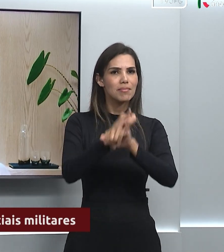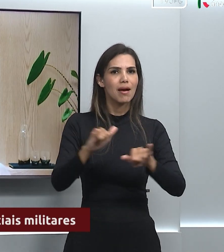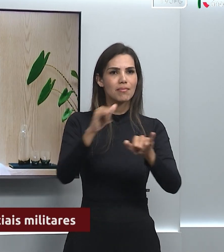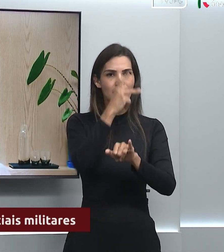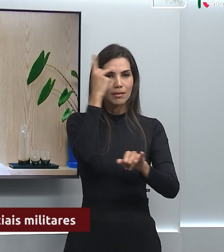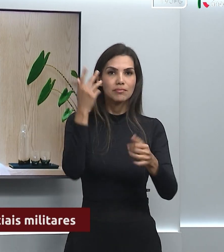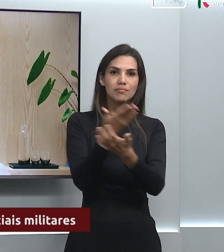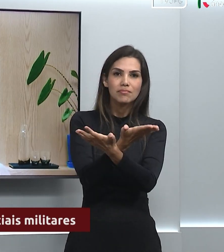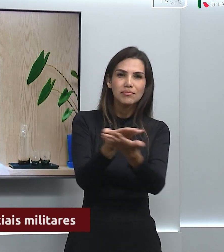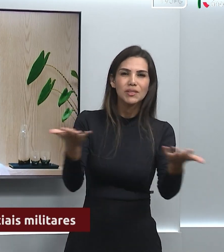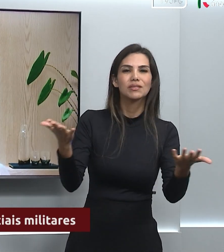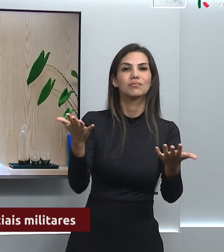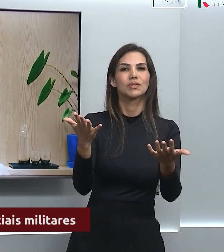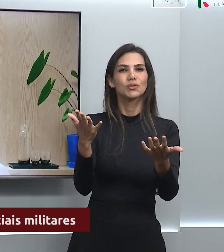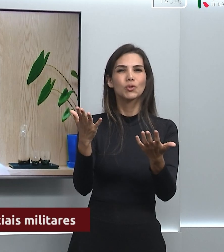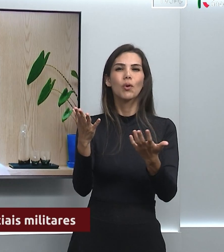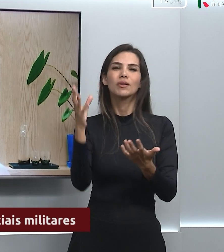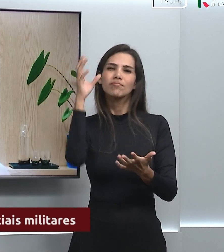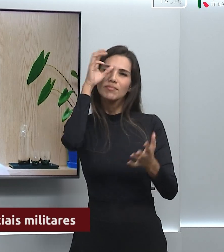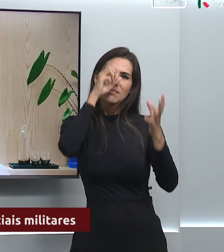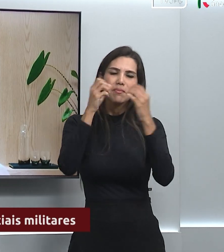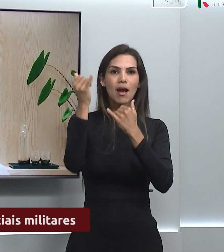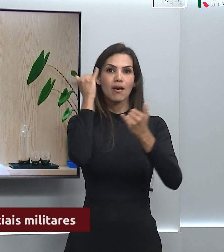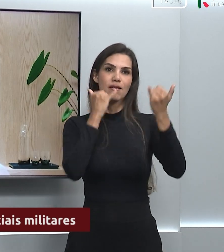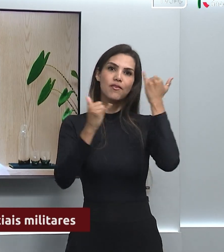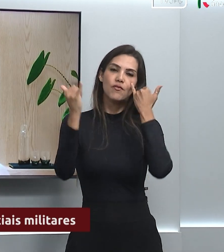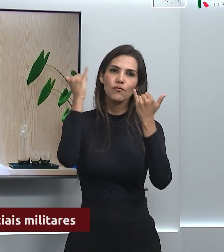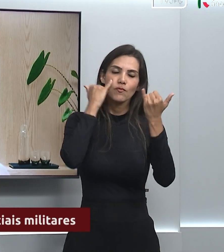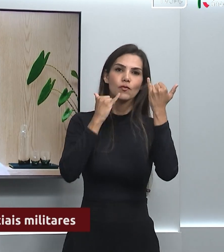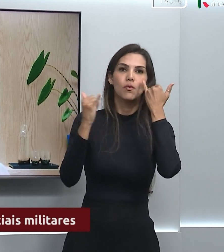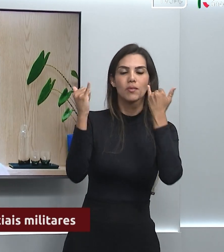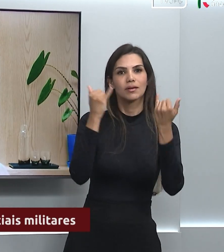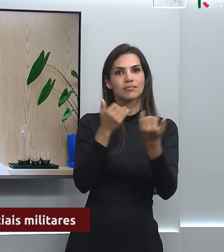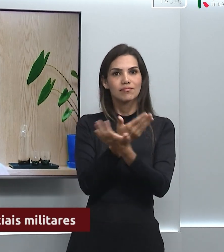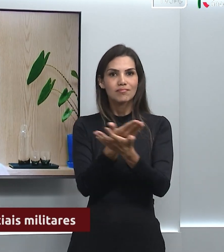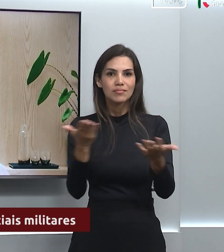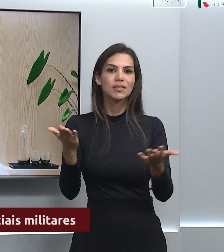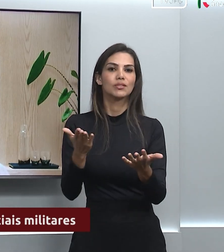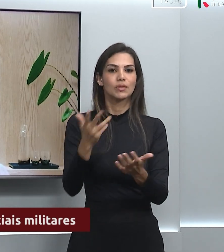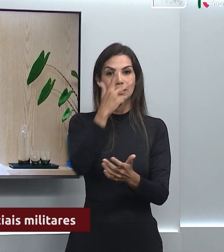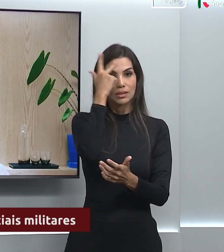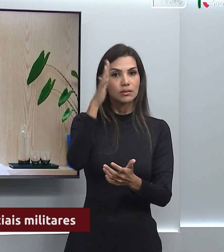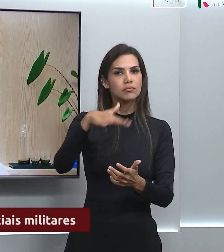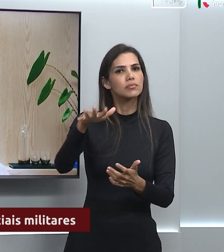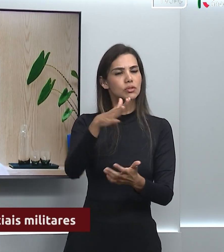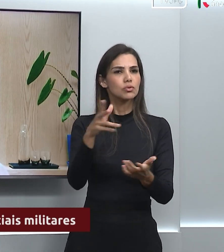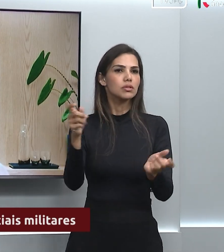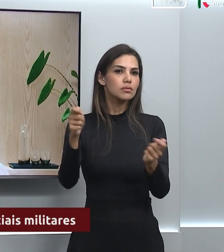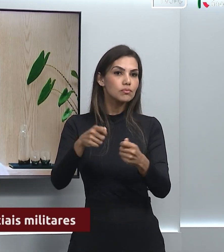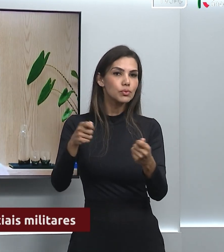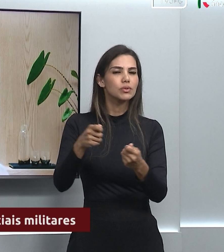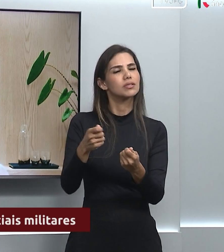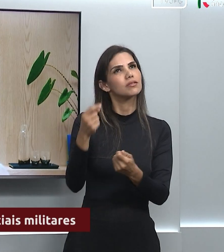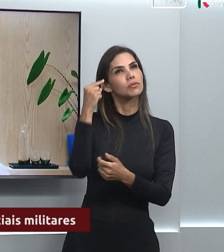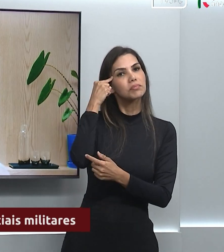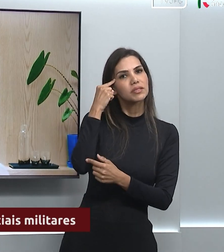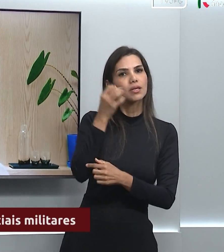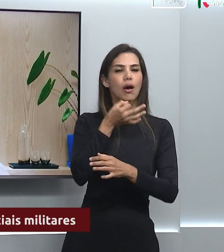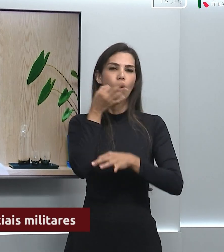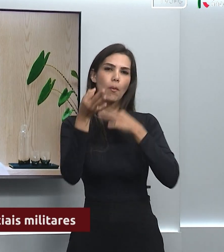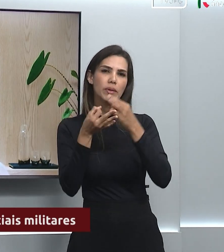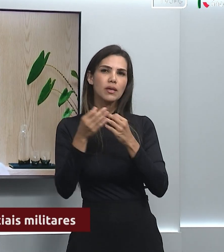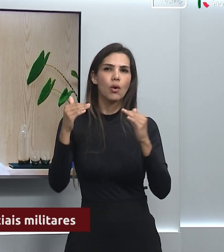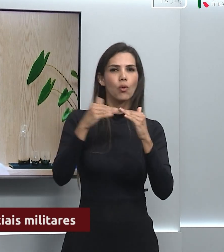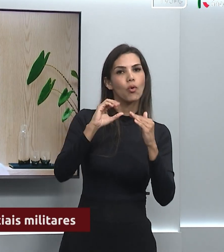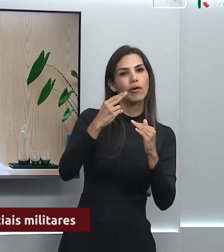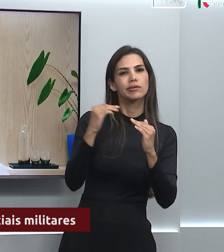o maior número de informações, né, informações corretas, e que as pessoas possam, sim, opinar e